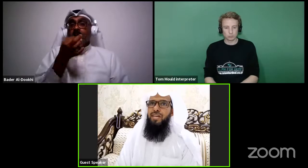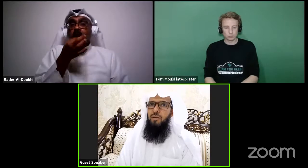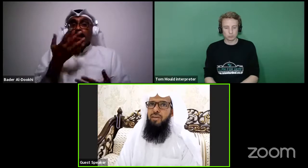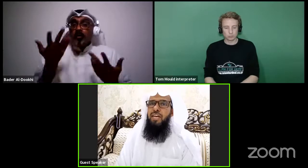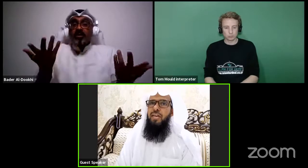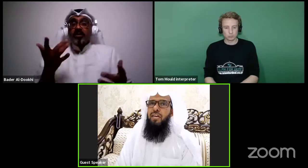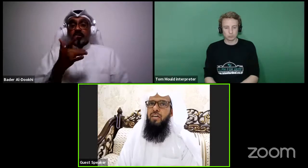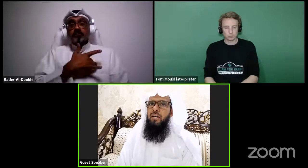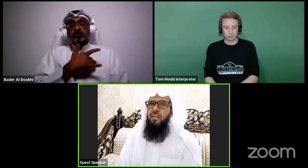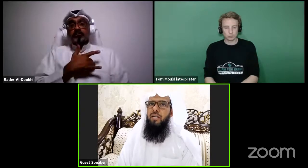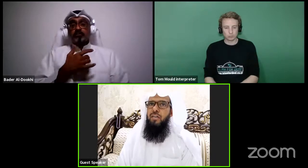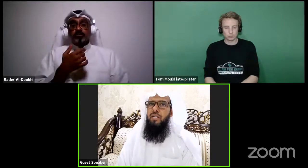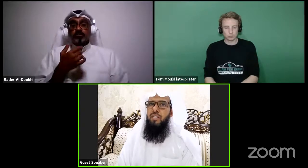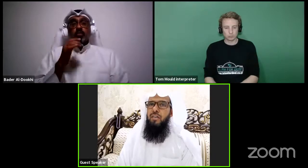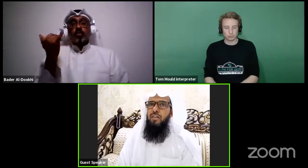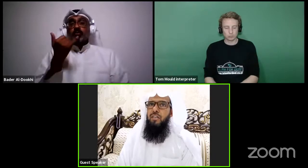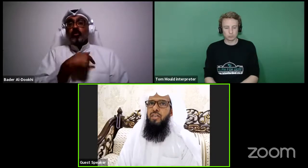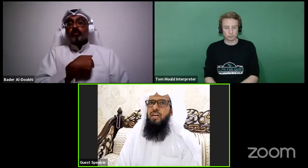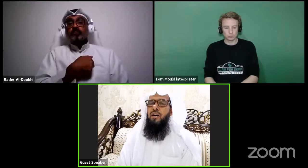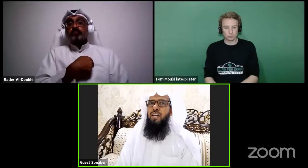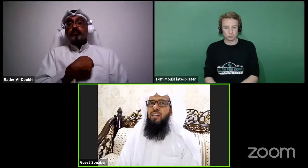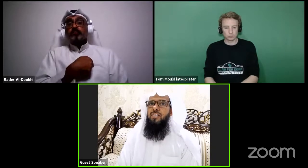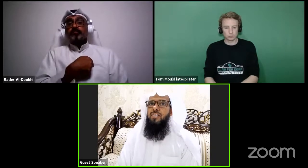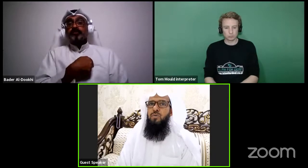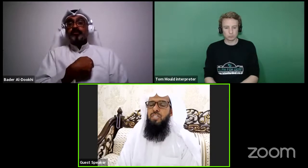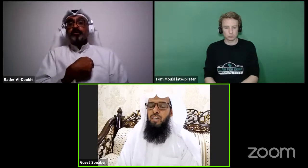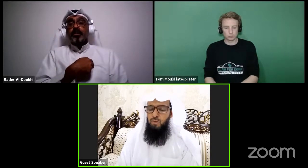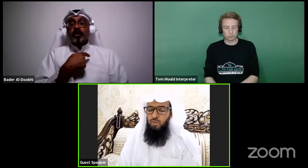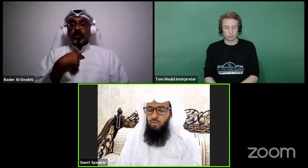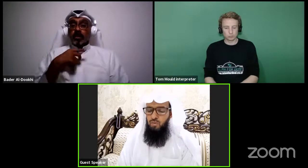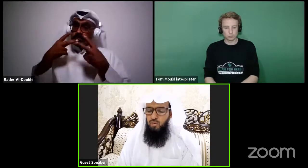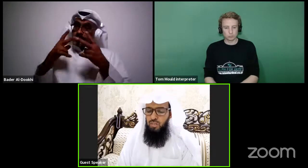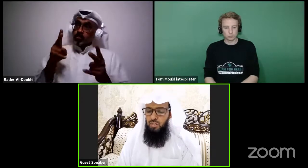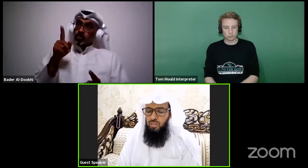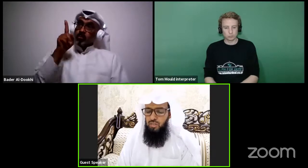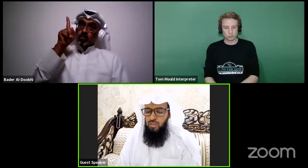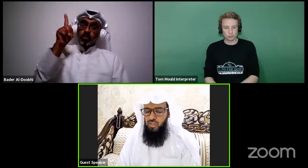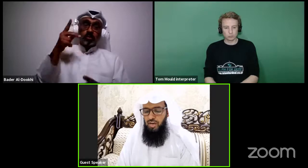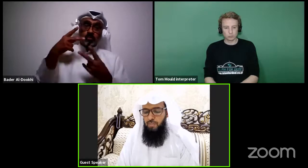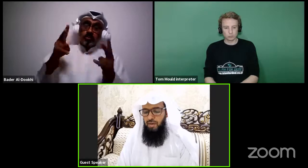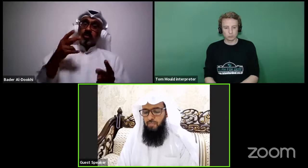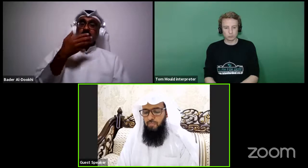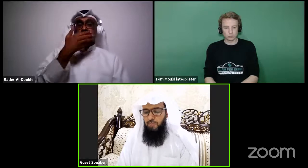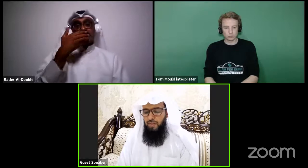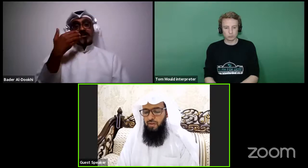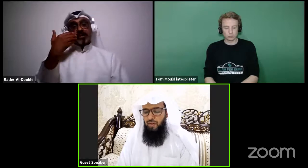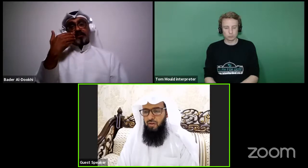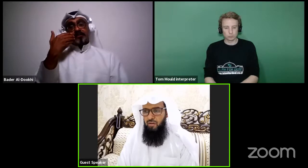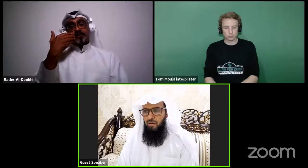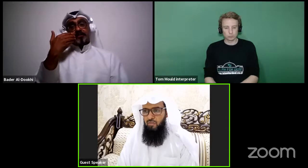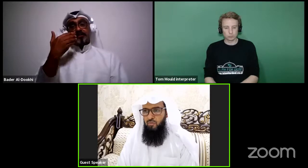العزم بقلبه ليقبل الله عز وجل منه صيامه.